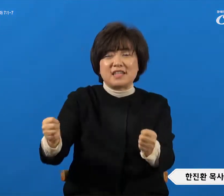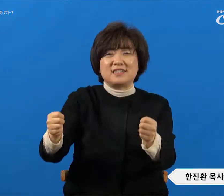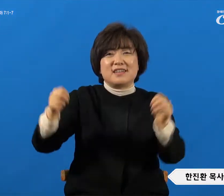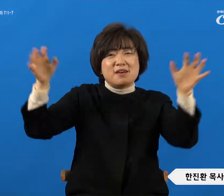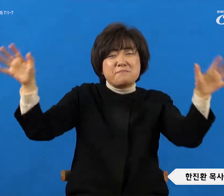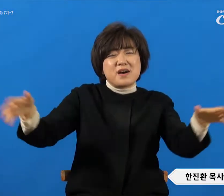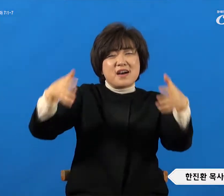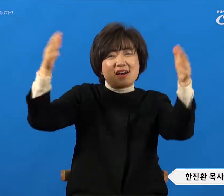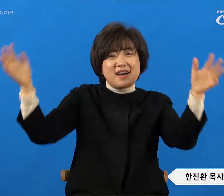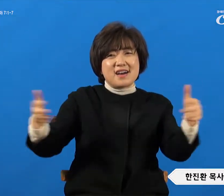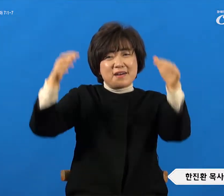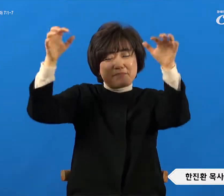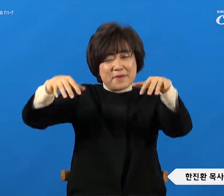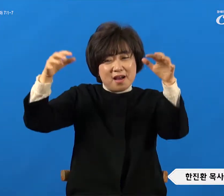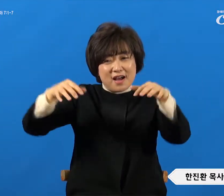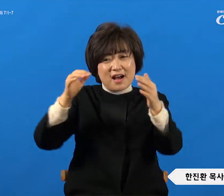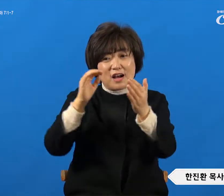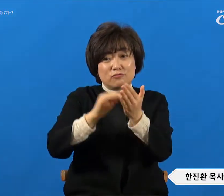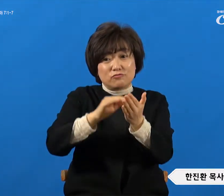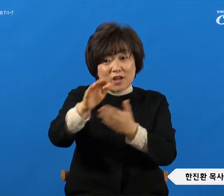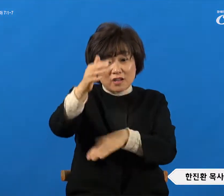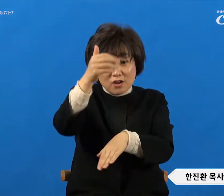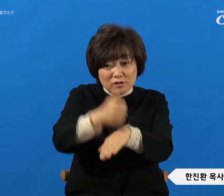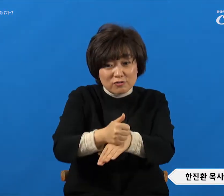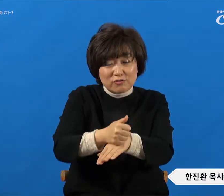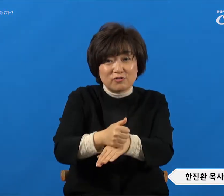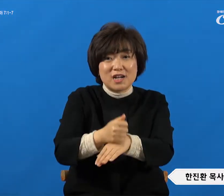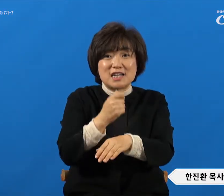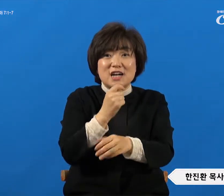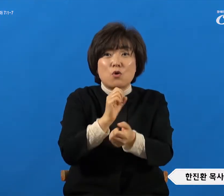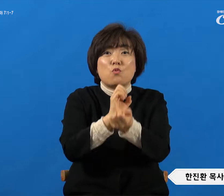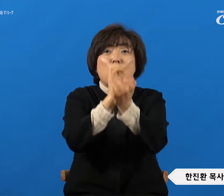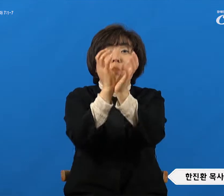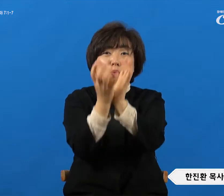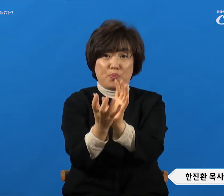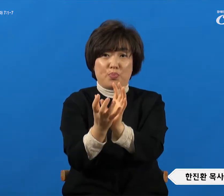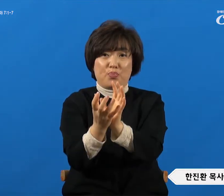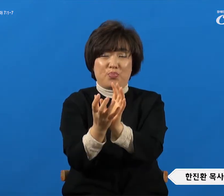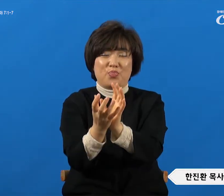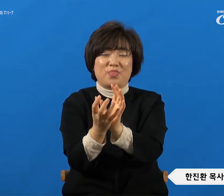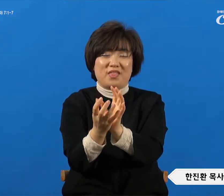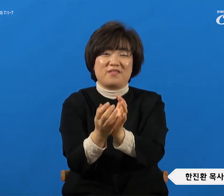송이의 국화꽃을 피우는 거 아닙니까? 아이들이 변하는 것도 마찬가지입니다.